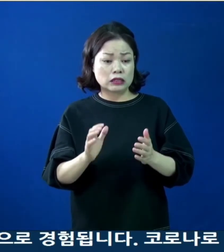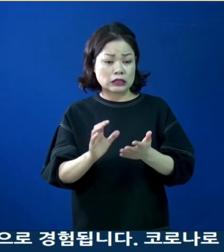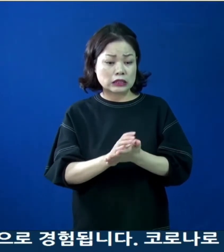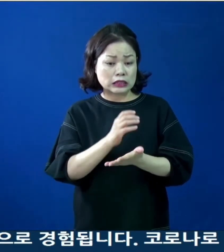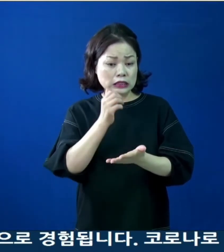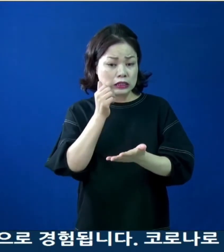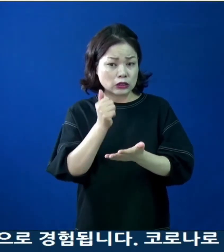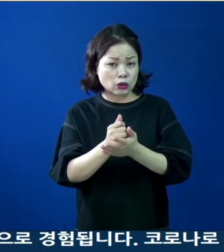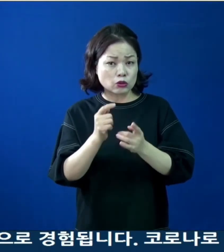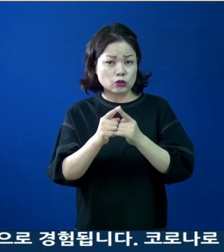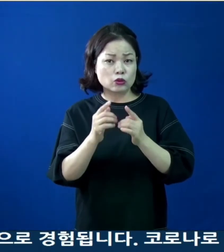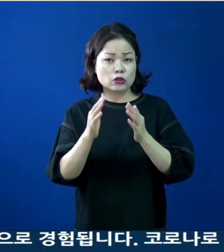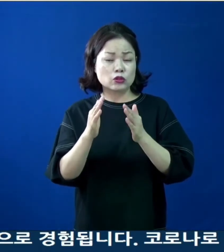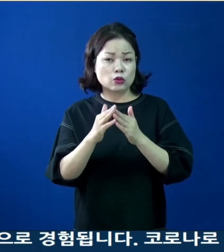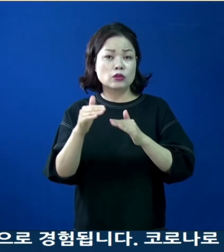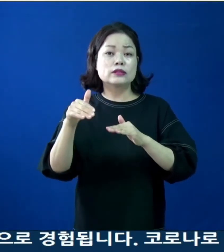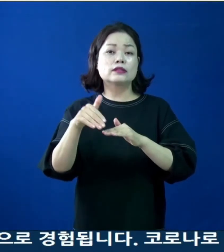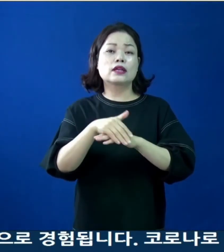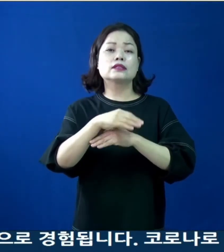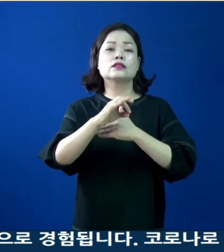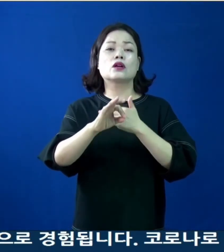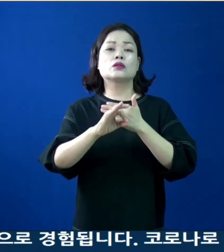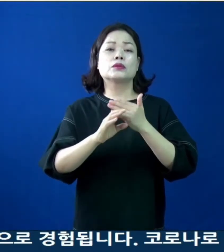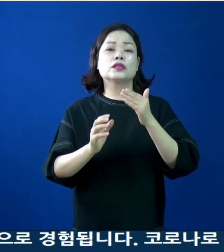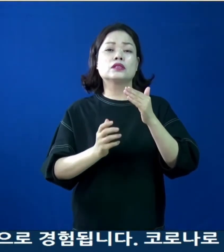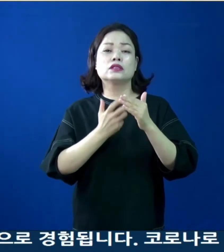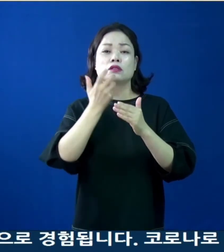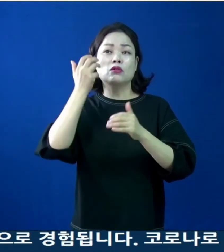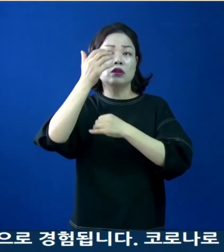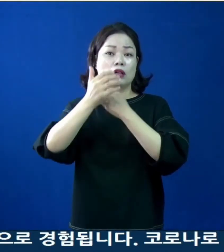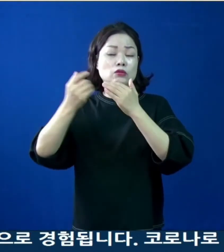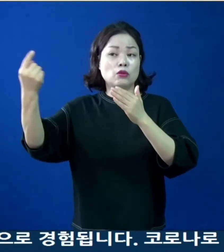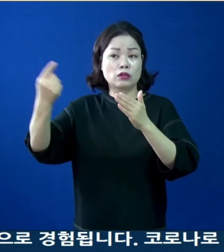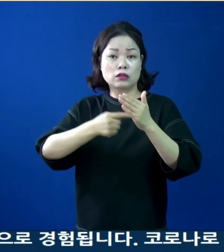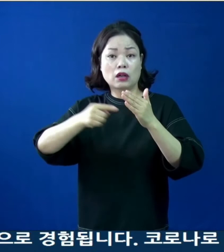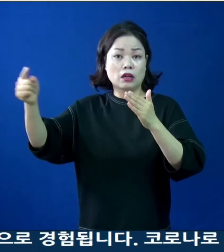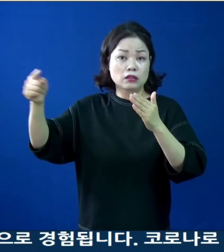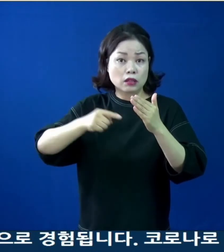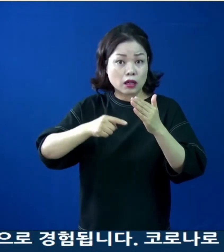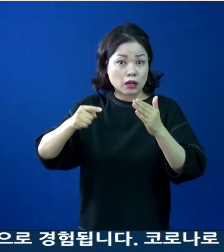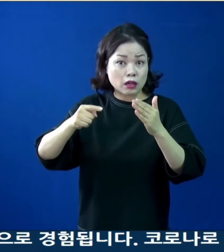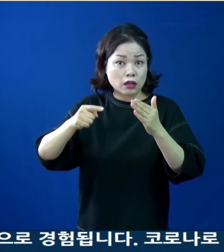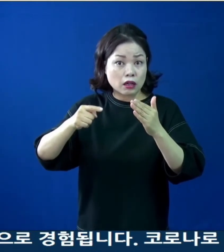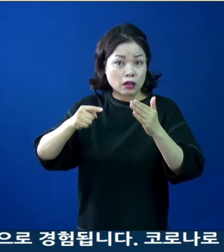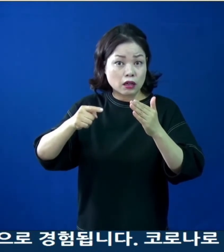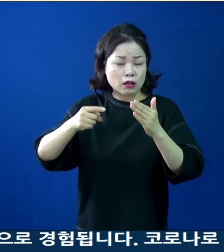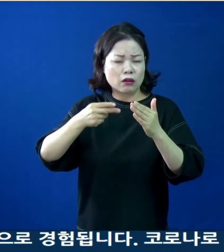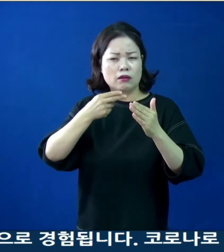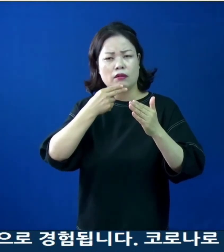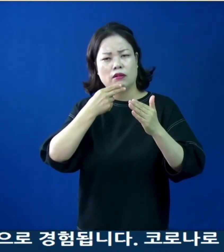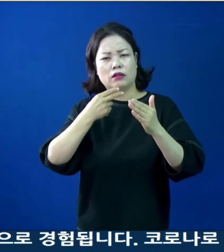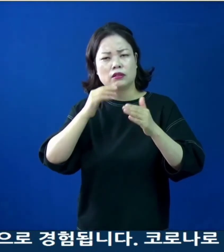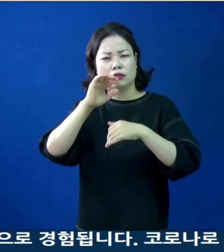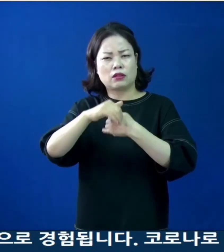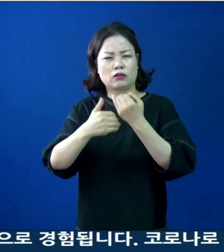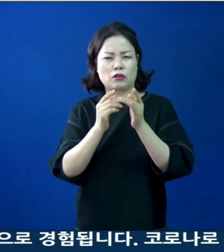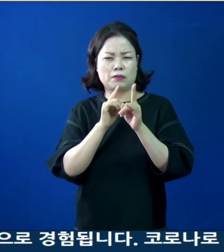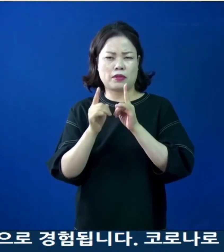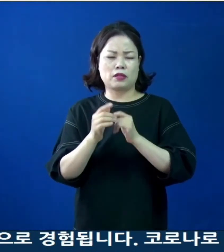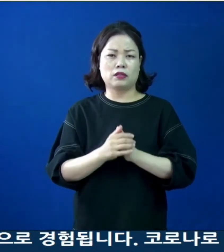그리스도인이 교회를 다니는 것이라면 성령 하나님이 들어왔다 나갔다를 할 수 없습니다. 성경은